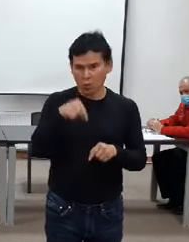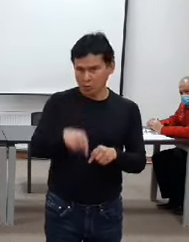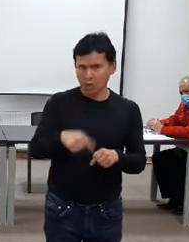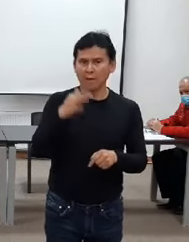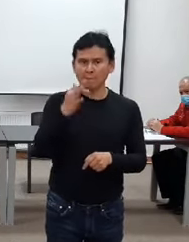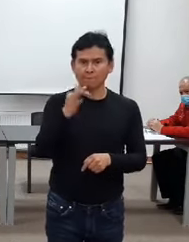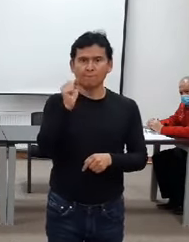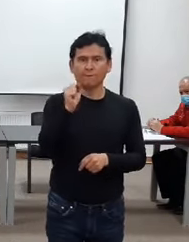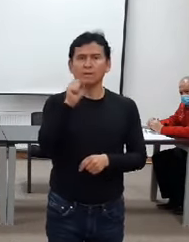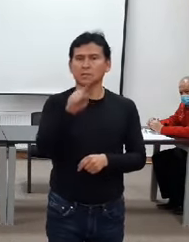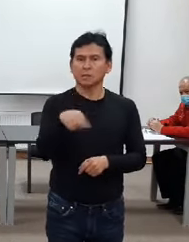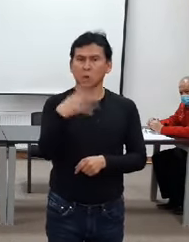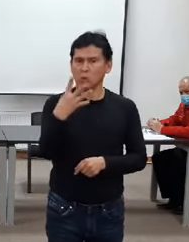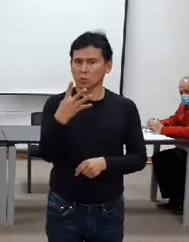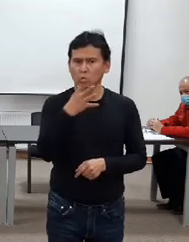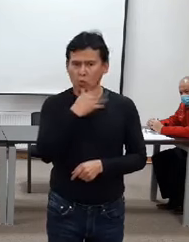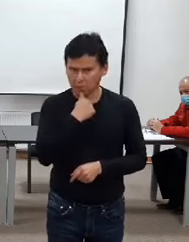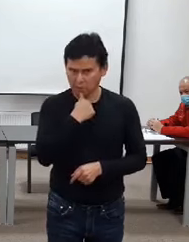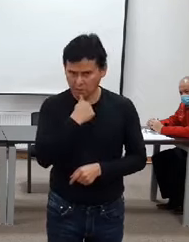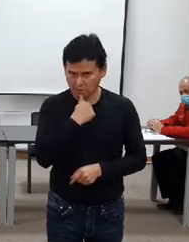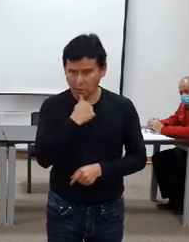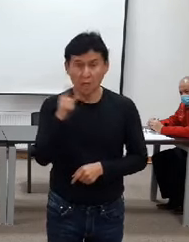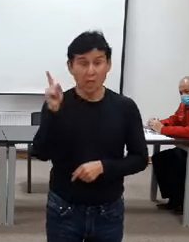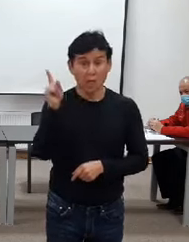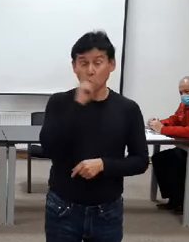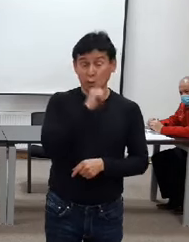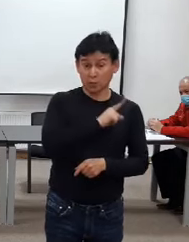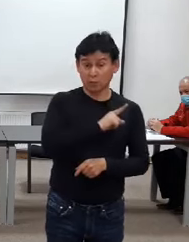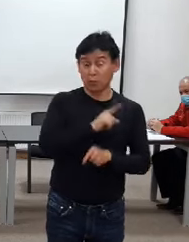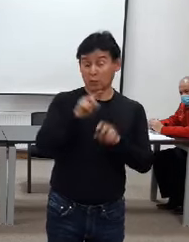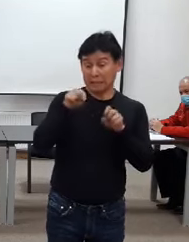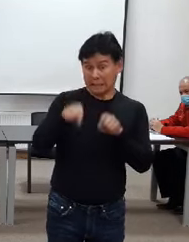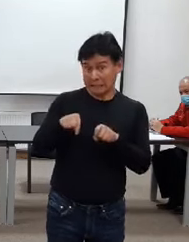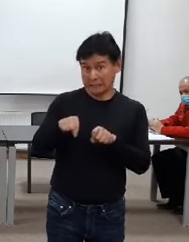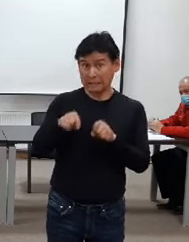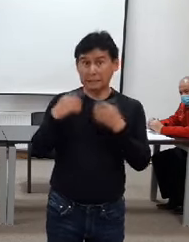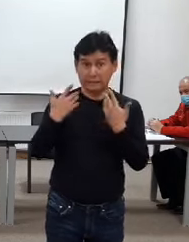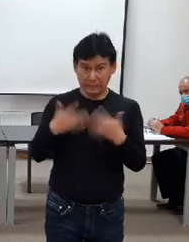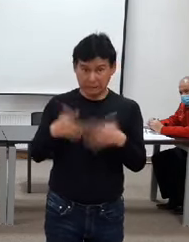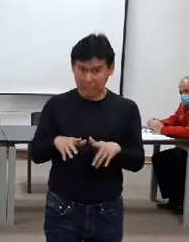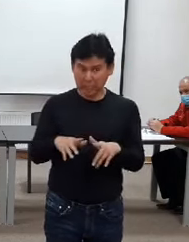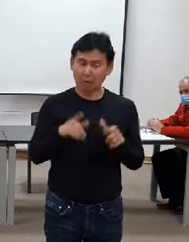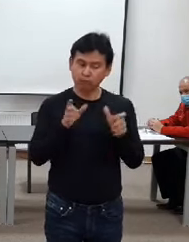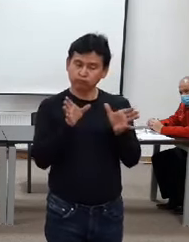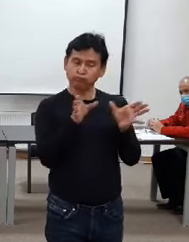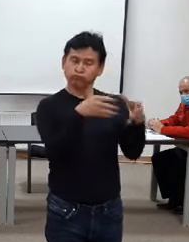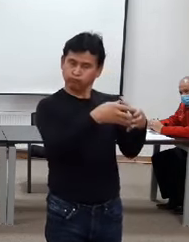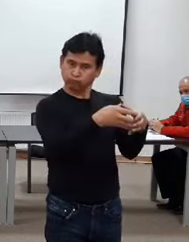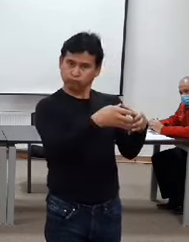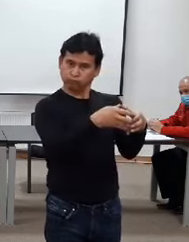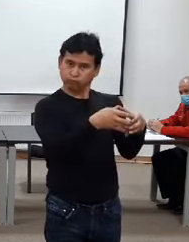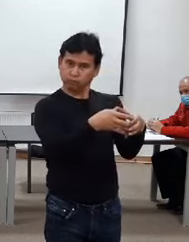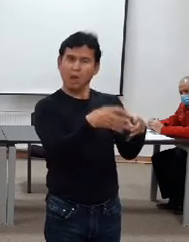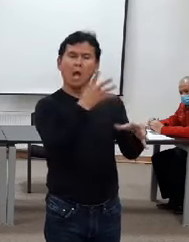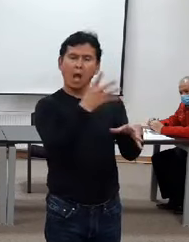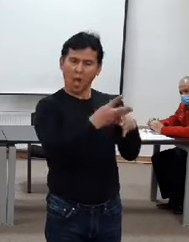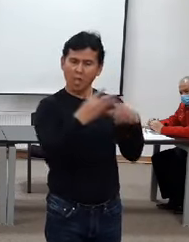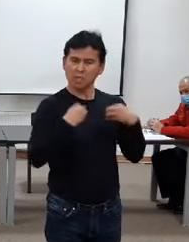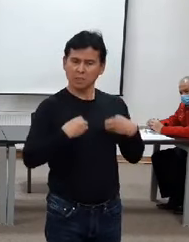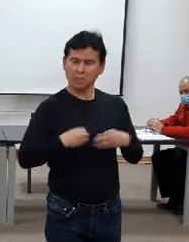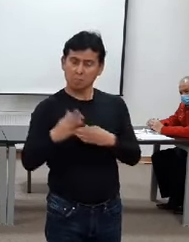para decir que estamos en fase 4. El último brote que tenemos es este, lo estamos tratando de contener. Tenemos exámenes